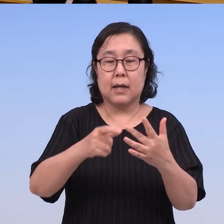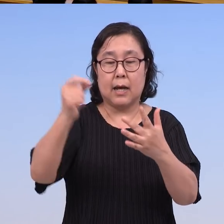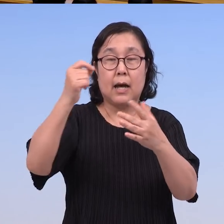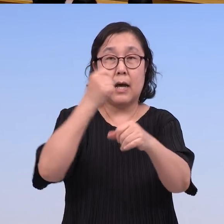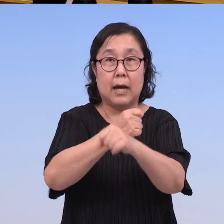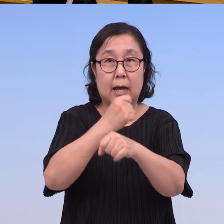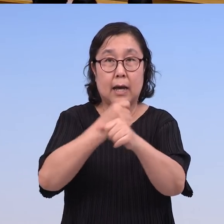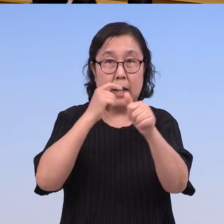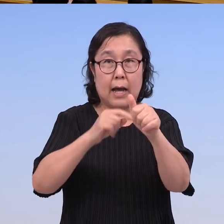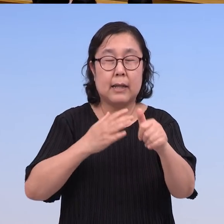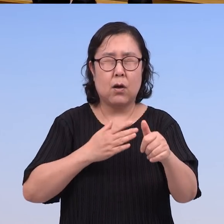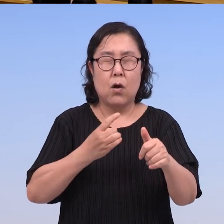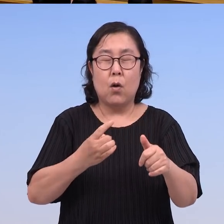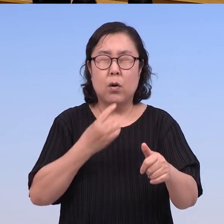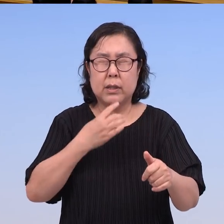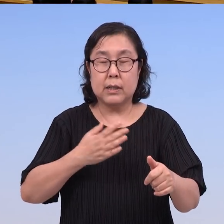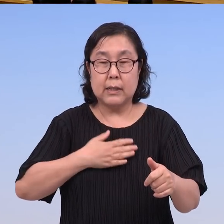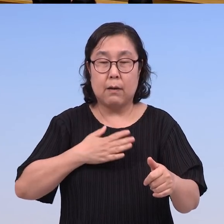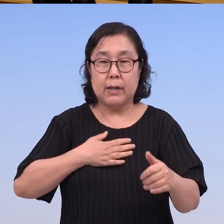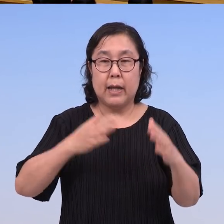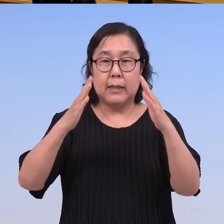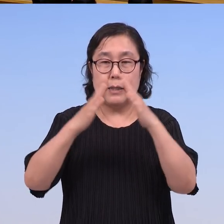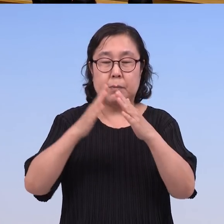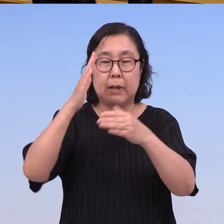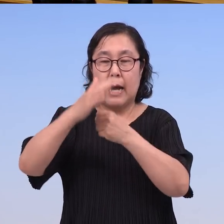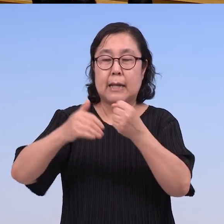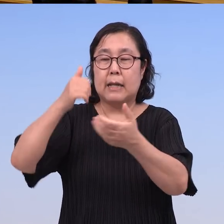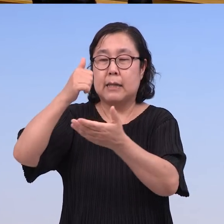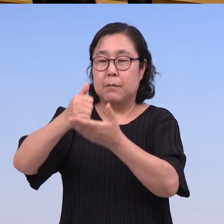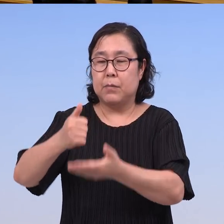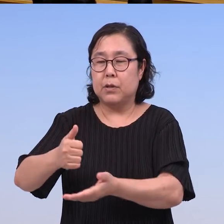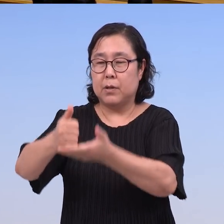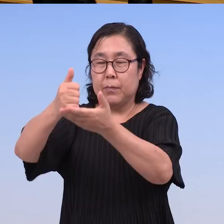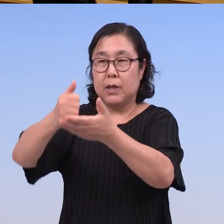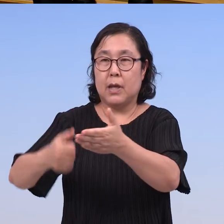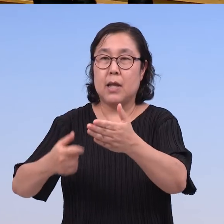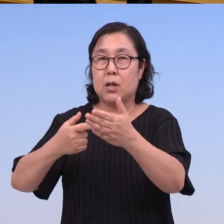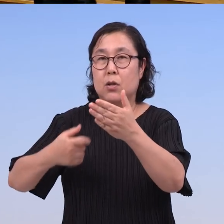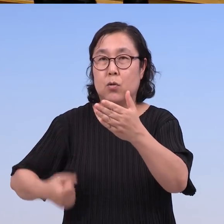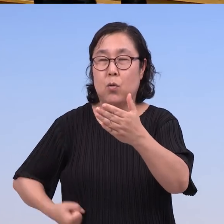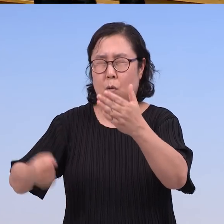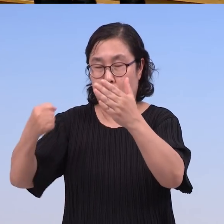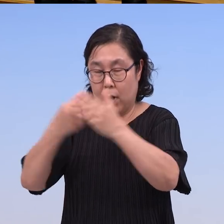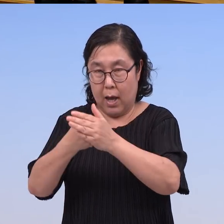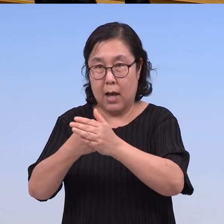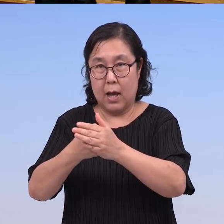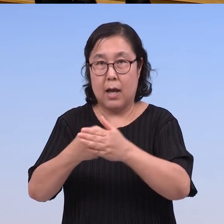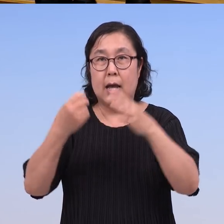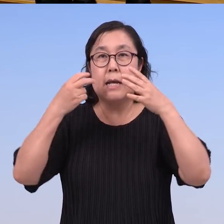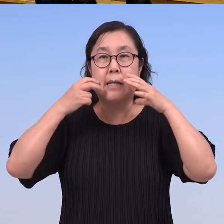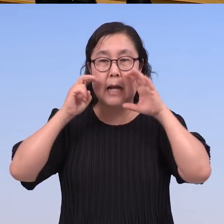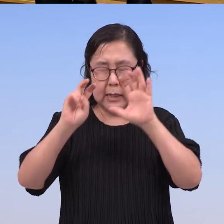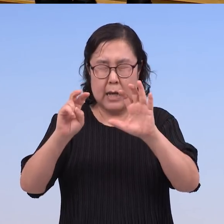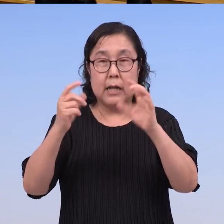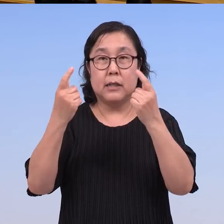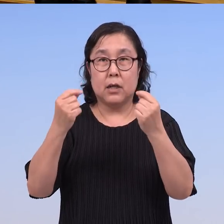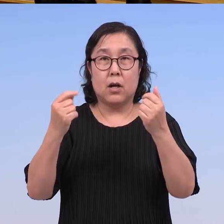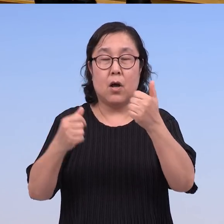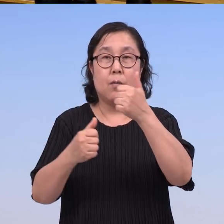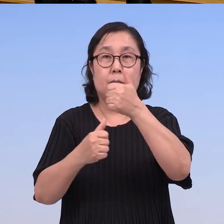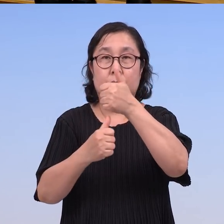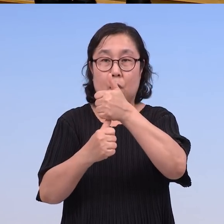오직 나와 내 집은 여호와를 섬기겠노라. 다니엘처럼 여호수아도